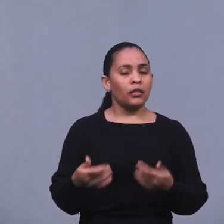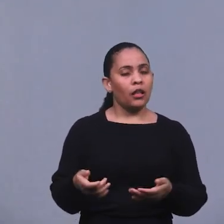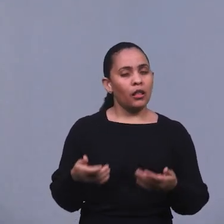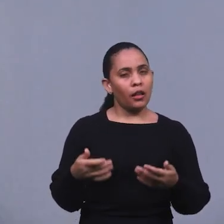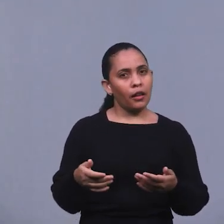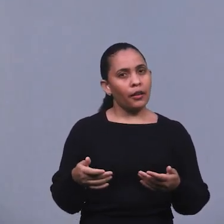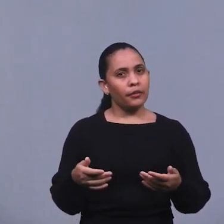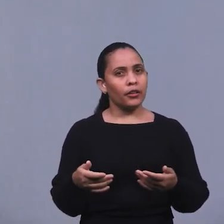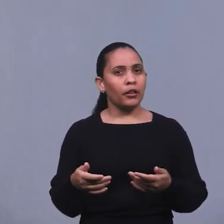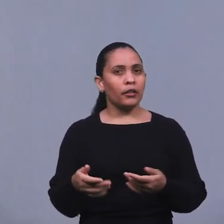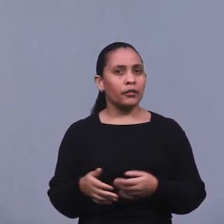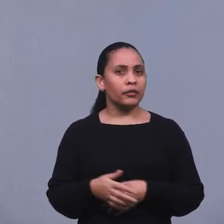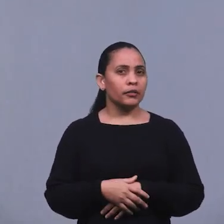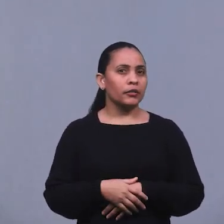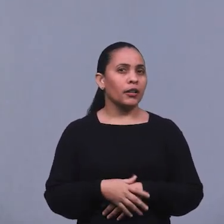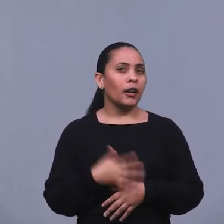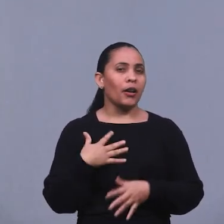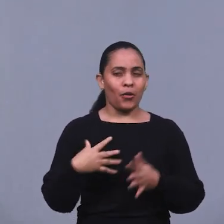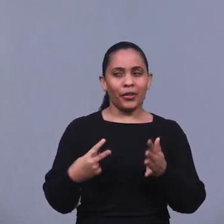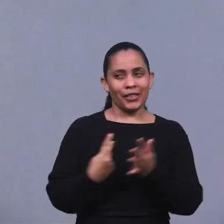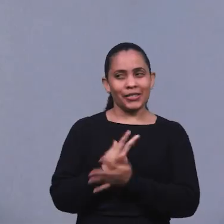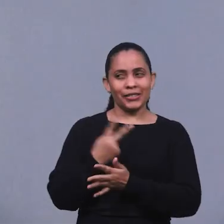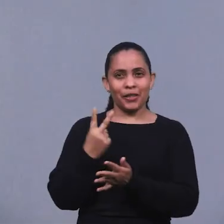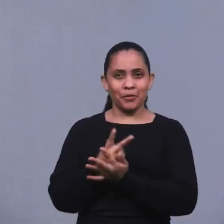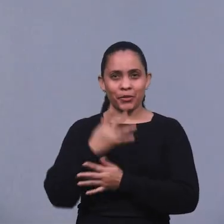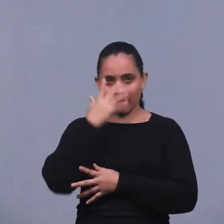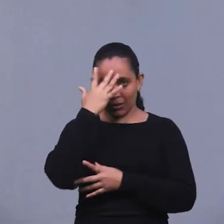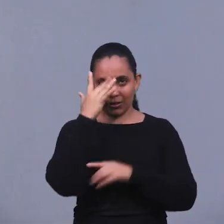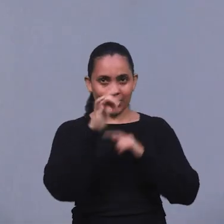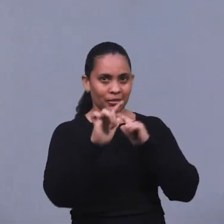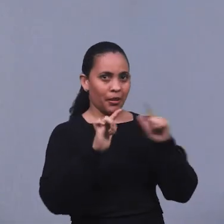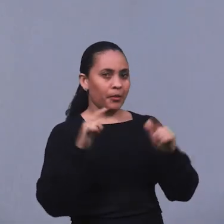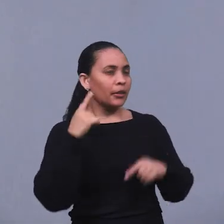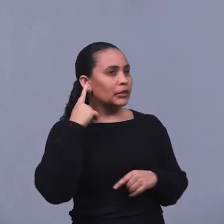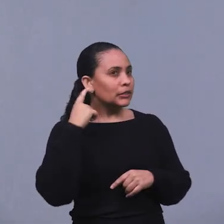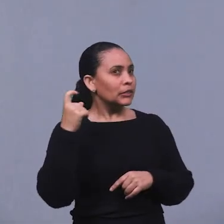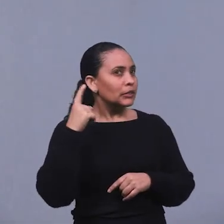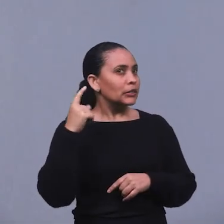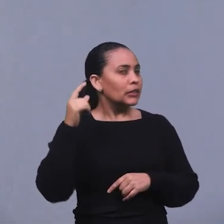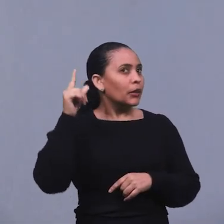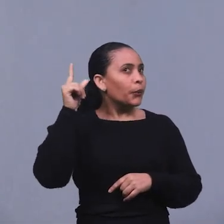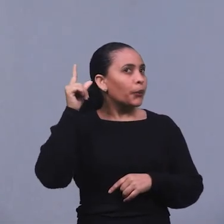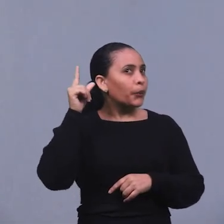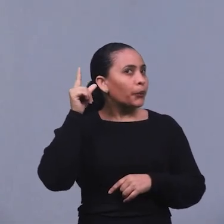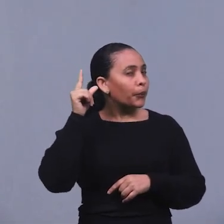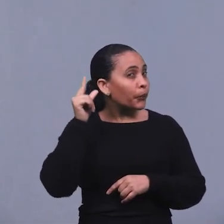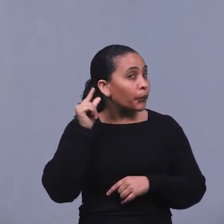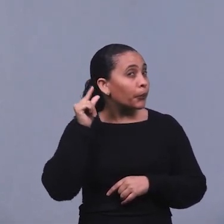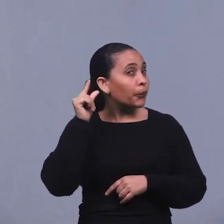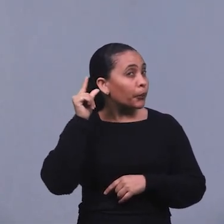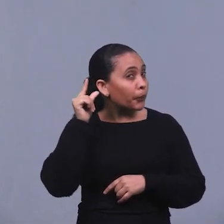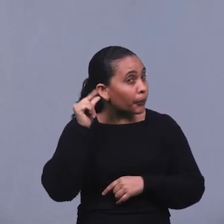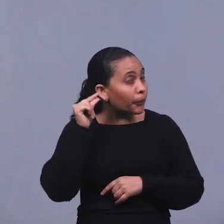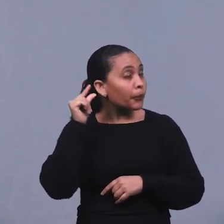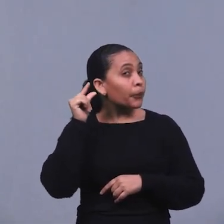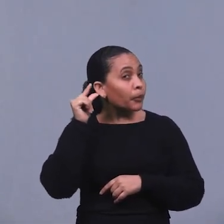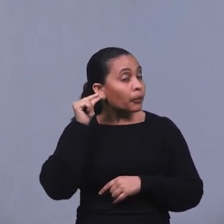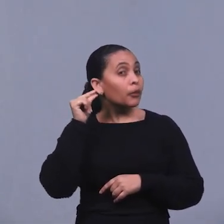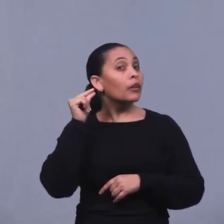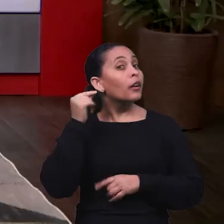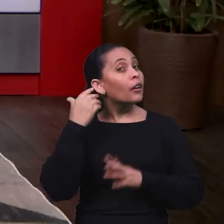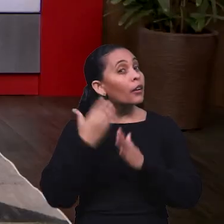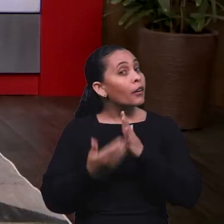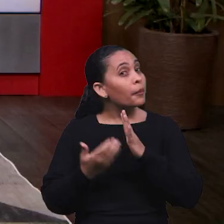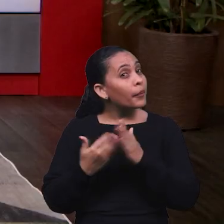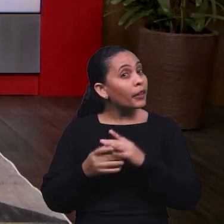né, que aí eu penso na leve, que acontece muito, né, com quem trabalha com ruído e vai perdendo. Vai perdendo. Vai perdendo a audição, então na leve